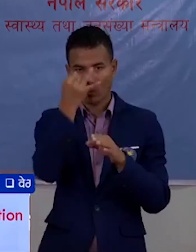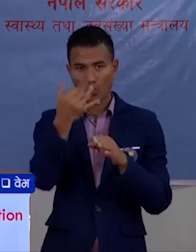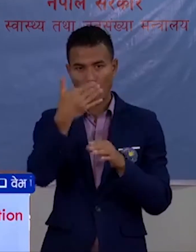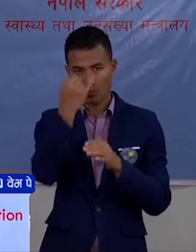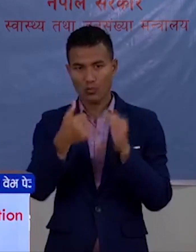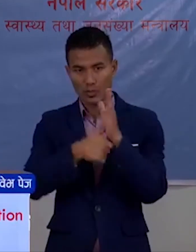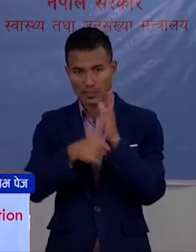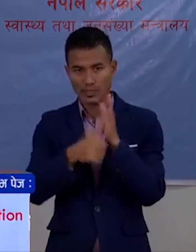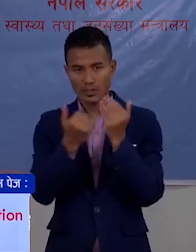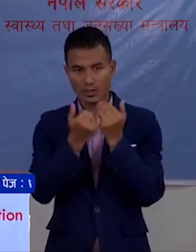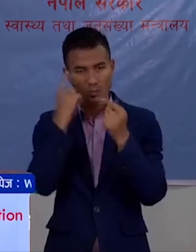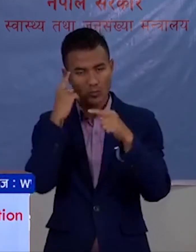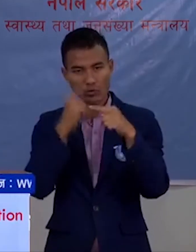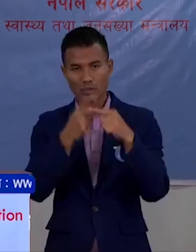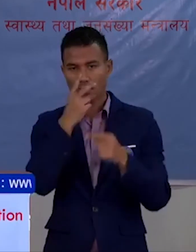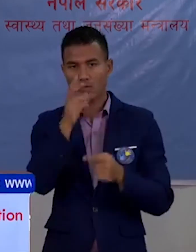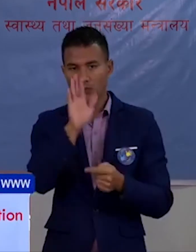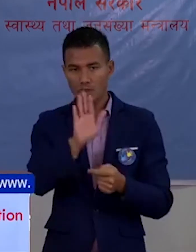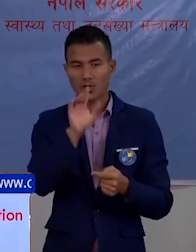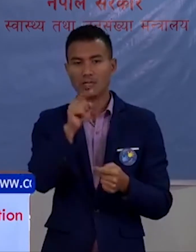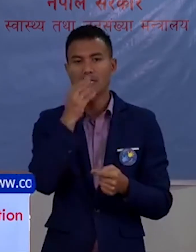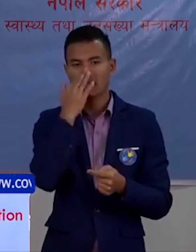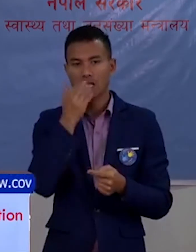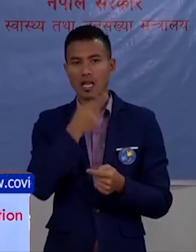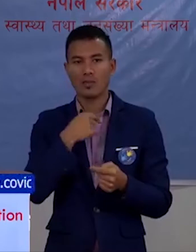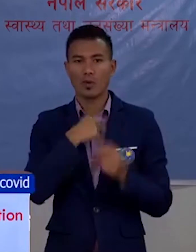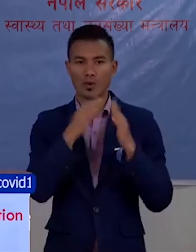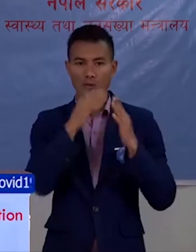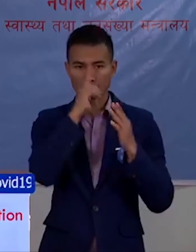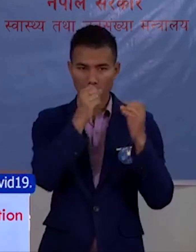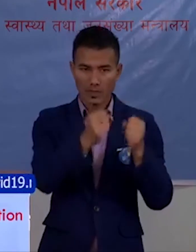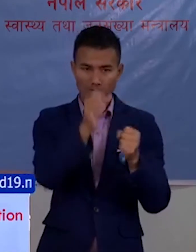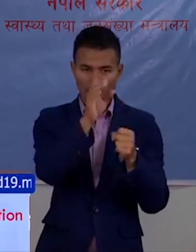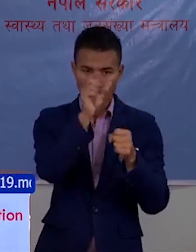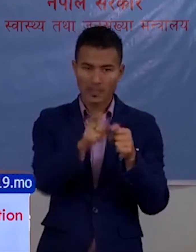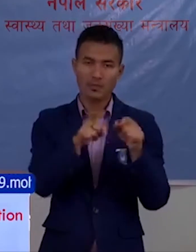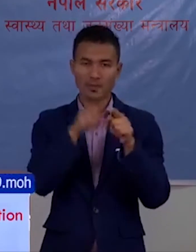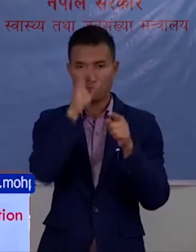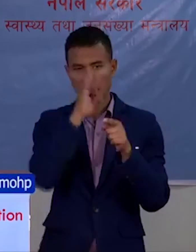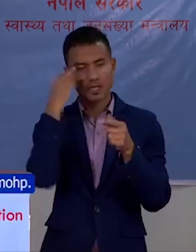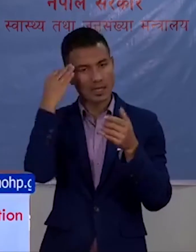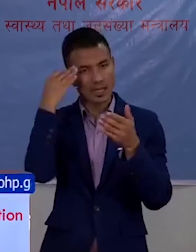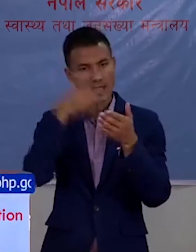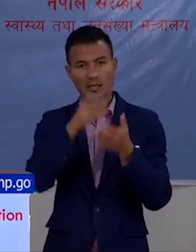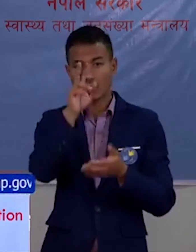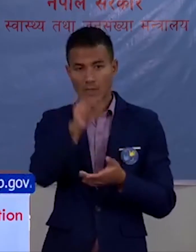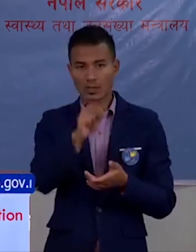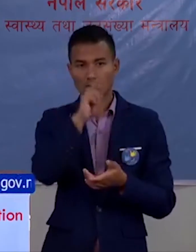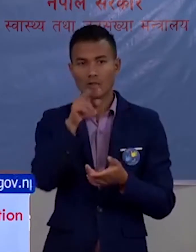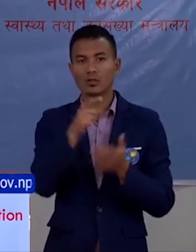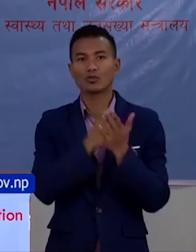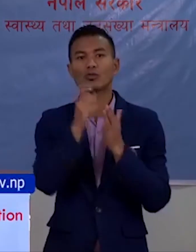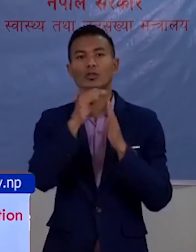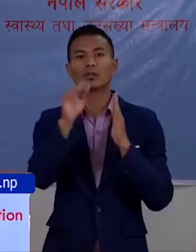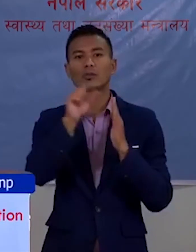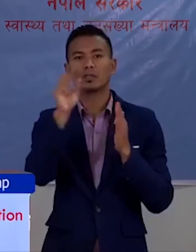गर्दा पोजिटिभ देखिएको छ। त्यसैले हाम्रो क्वारेन्टाइनमा पनि विशेष ध्यान दिनुपर्ने हुन्छ र त्यसको गुणस्तरमा